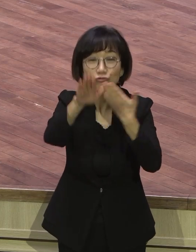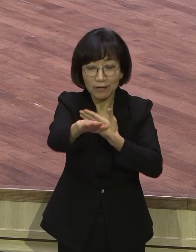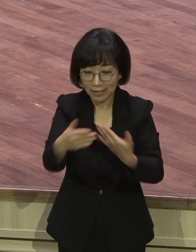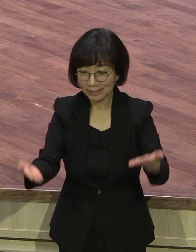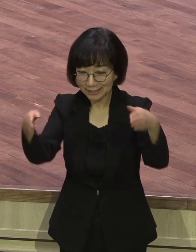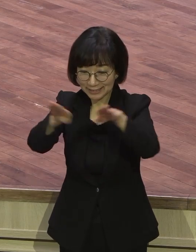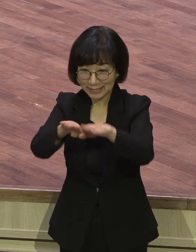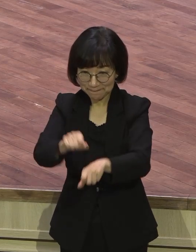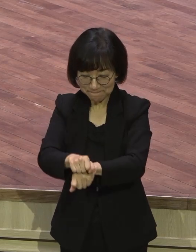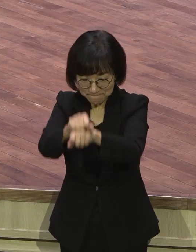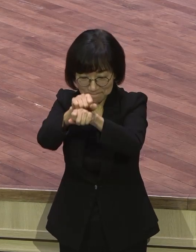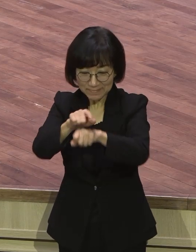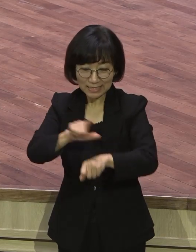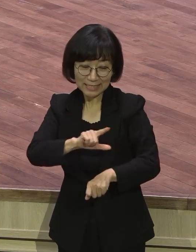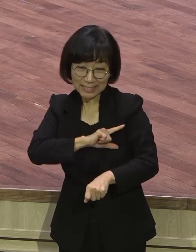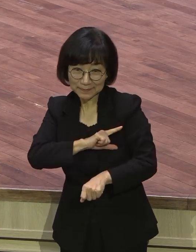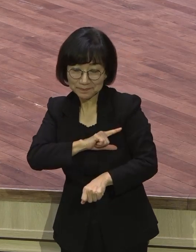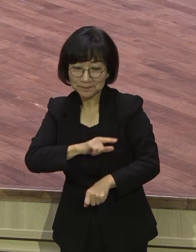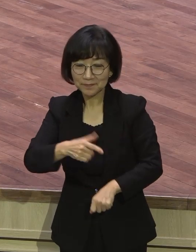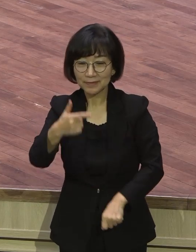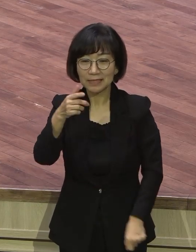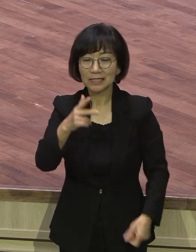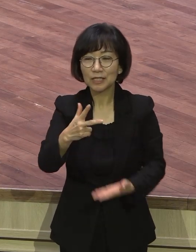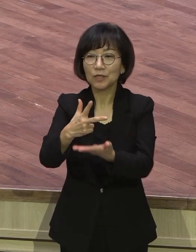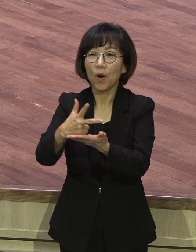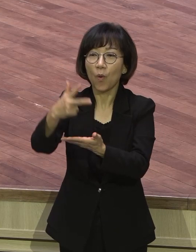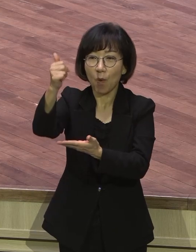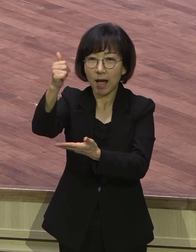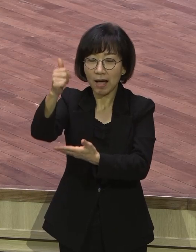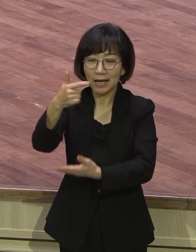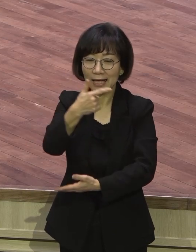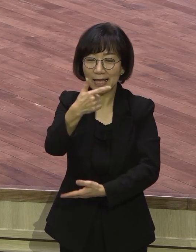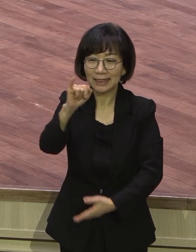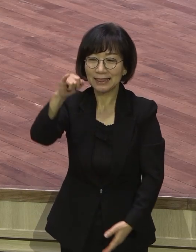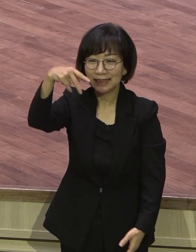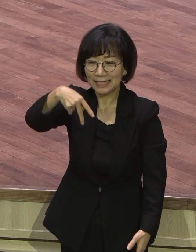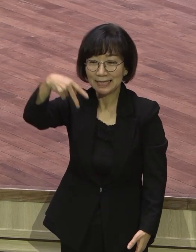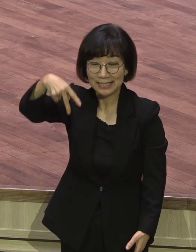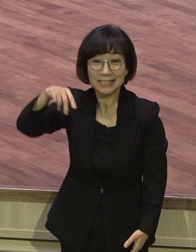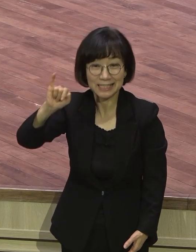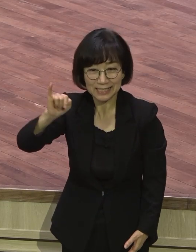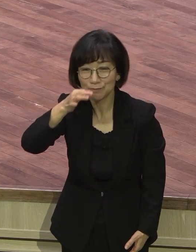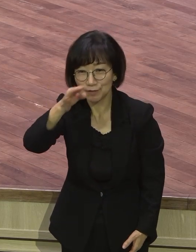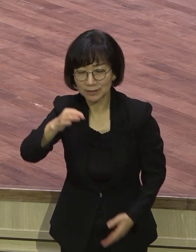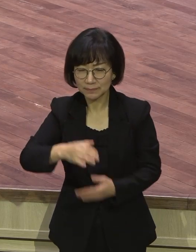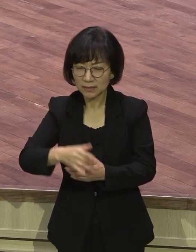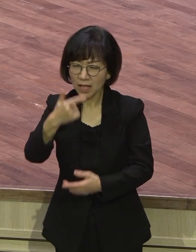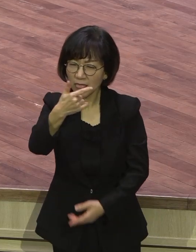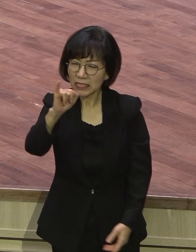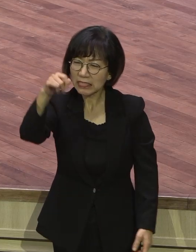이름의 단 이름을 요아 니시라. 니시라 말은 나의 깃발 그런 뜻이